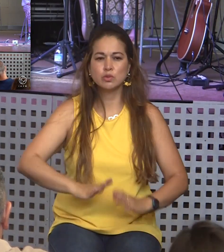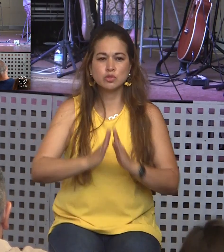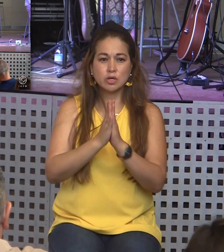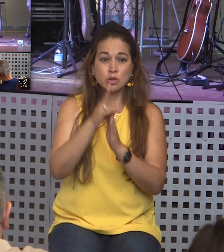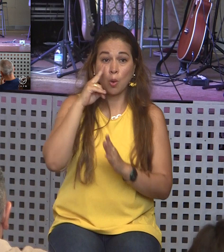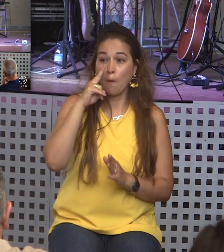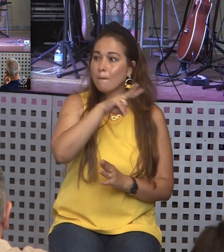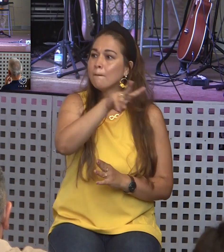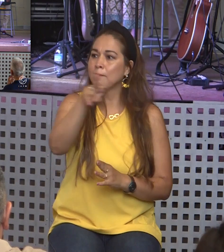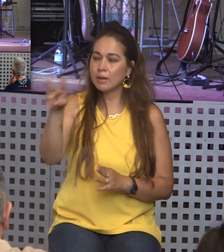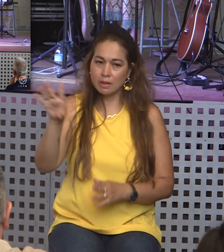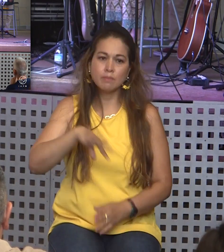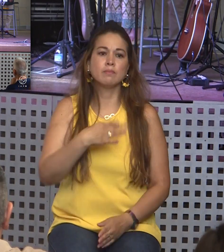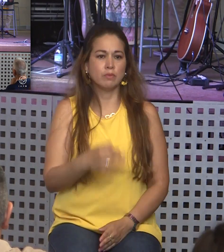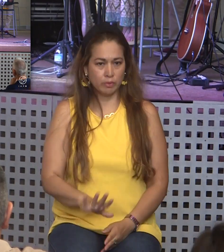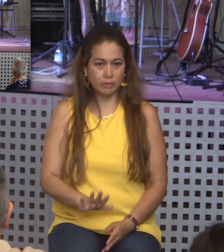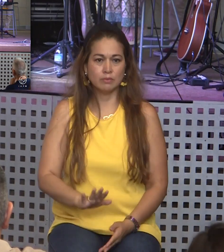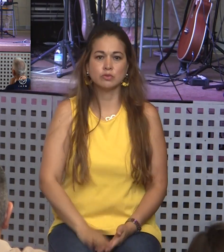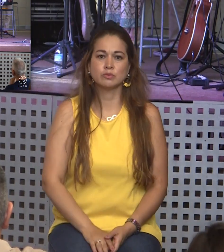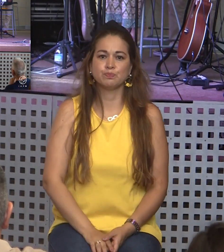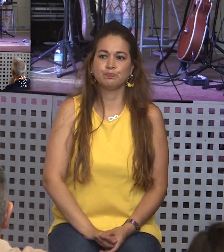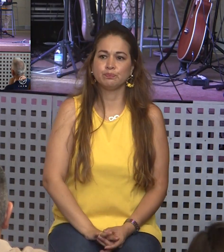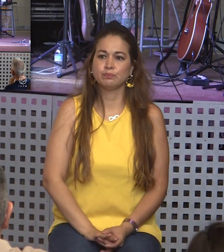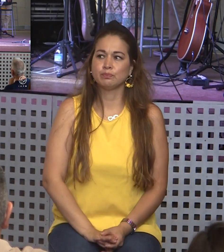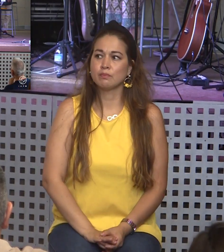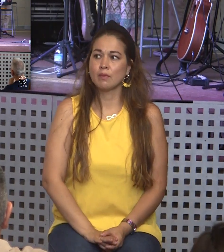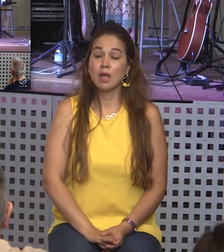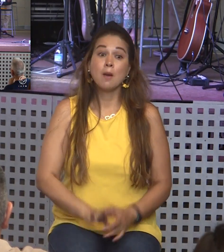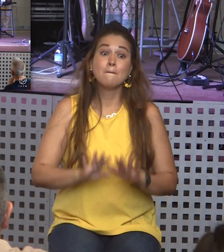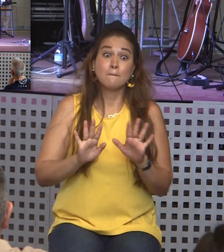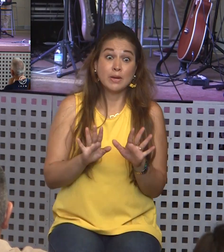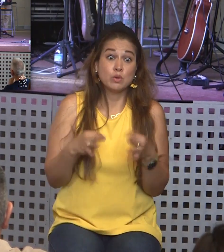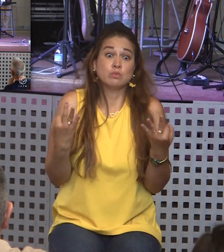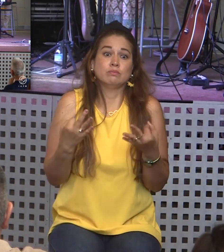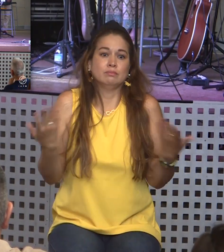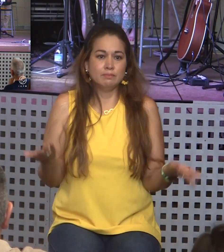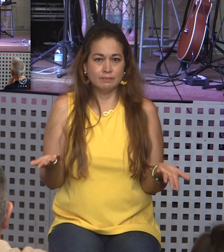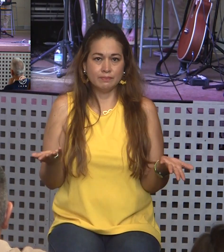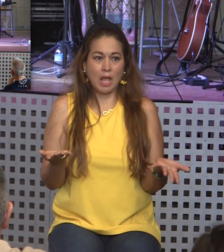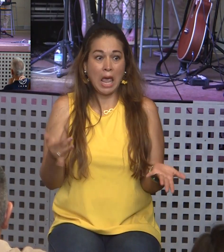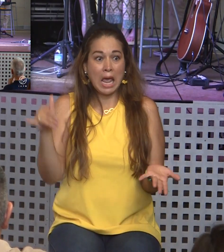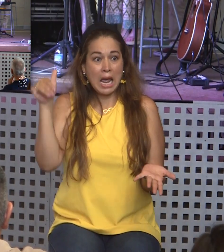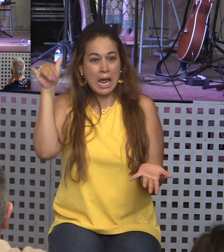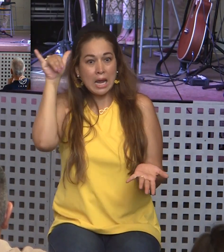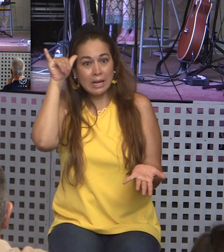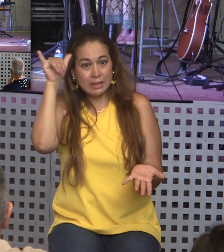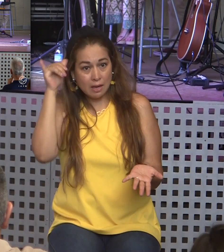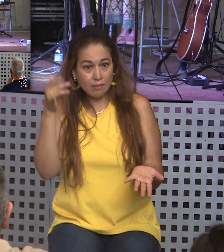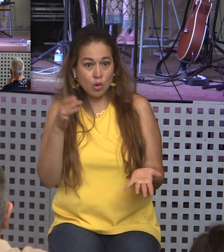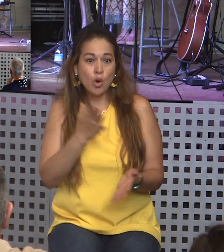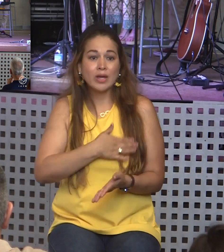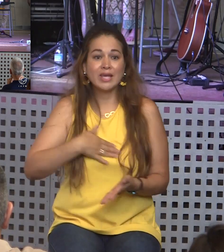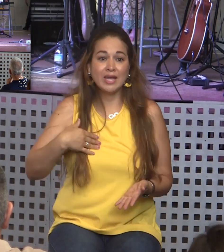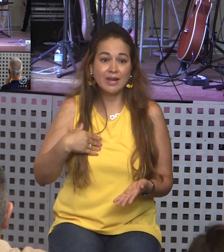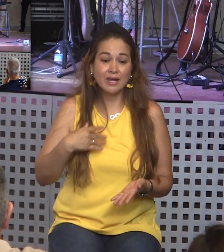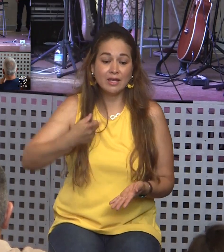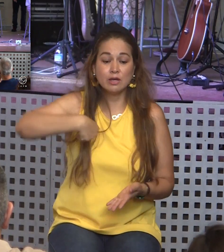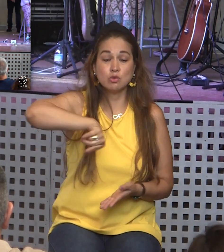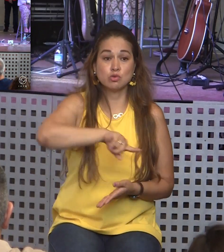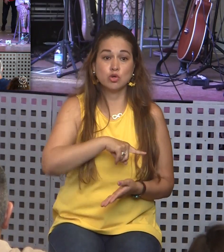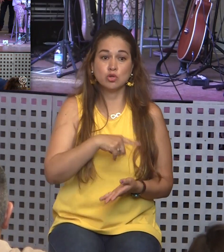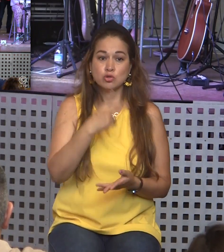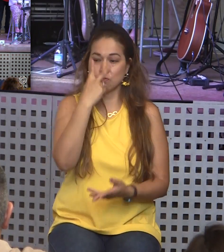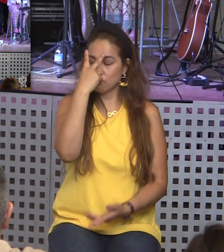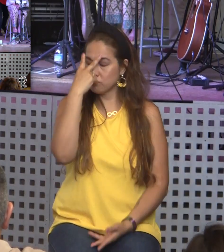incluso de su iglesia, para que no seamos capaces de ver que vivimos en esa era,